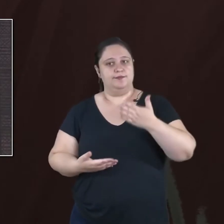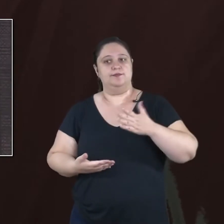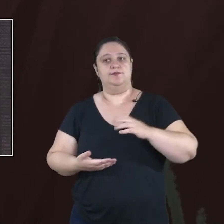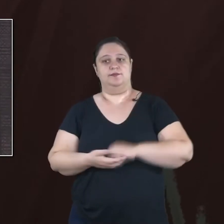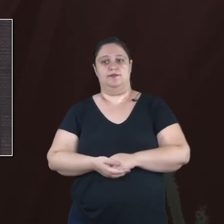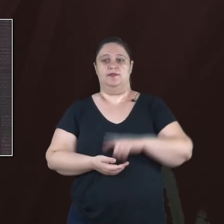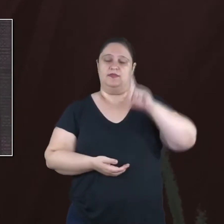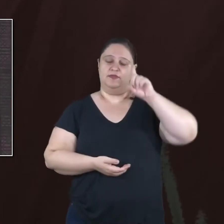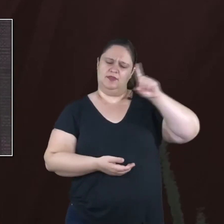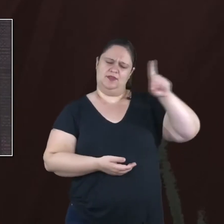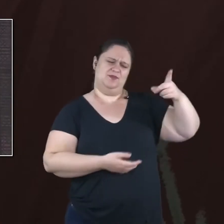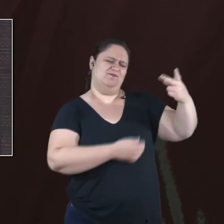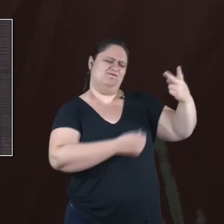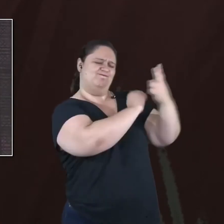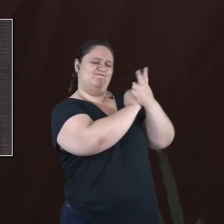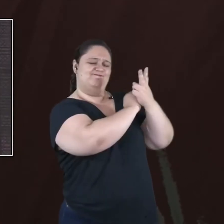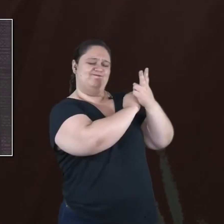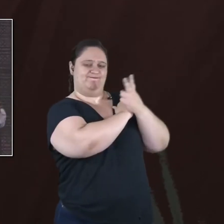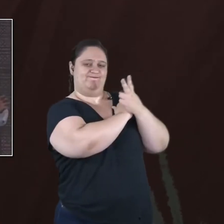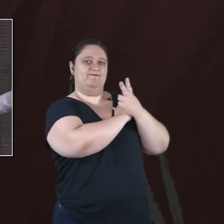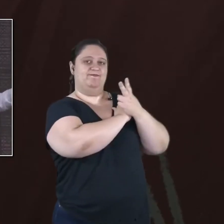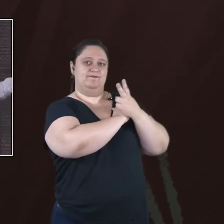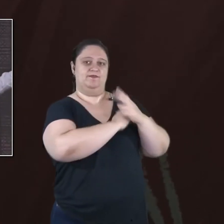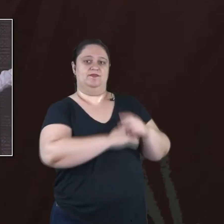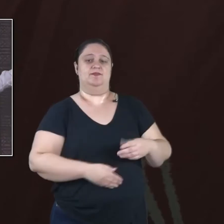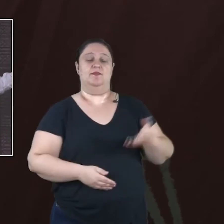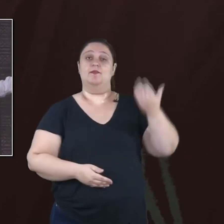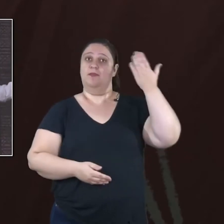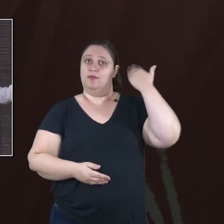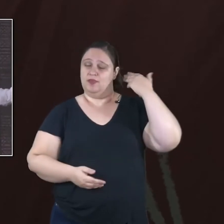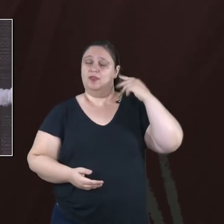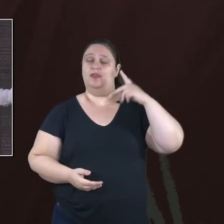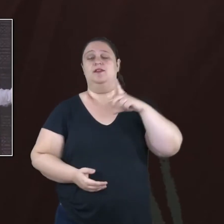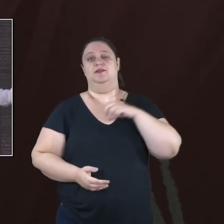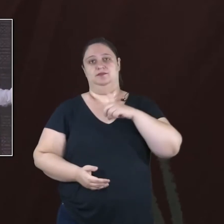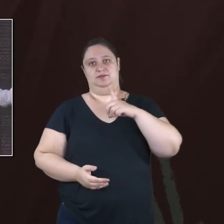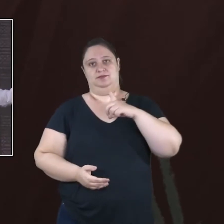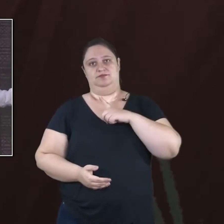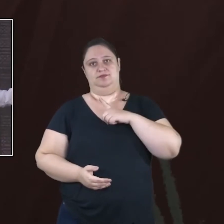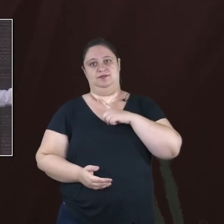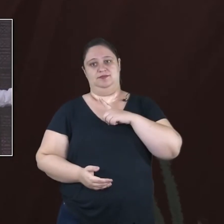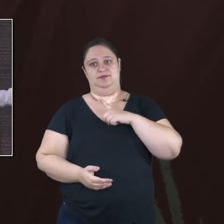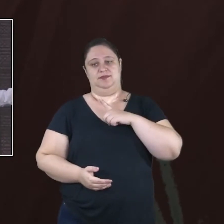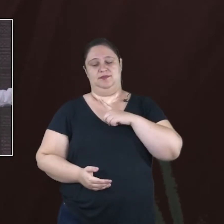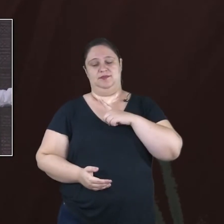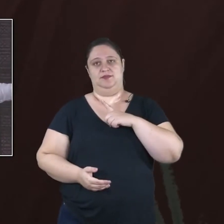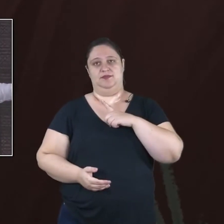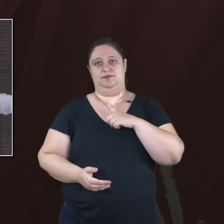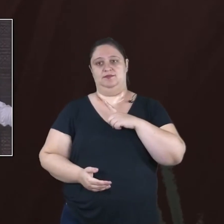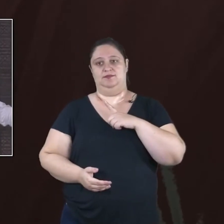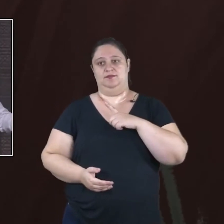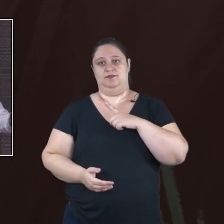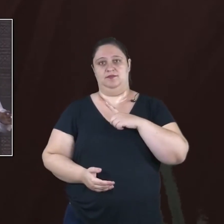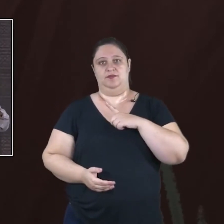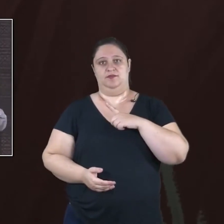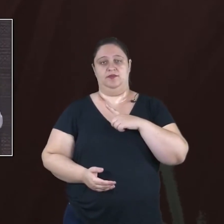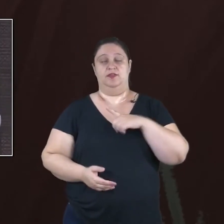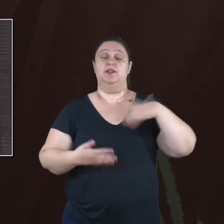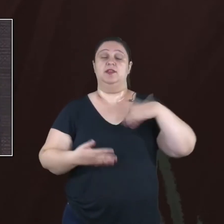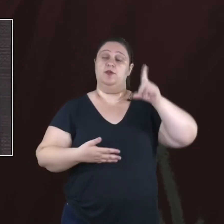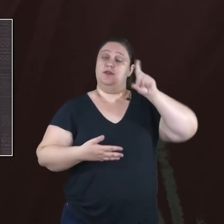nos guardar. Houve a degradação na igreja, e graças a Deus, irmãos, houve a